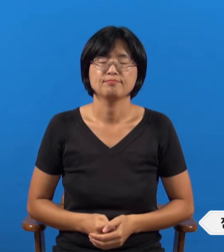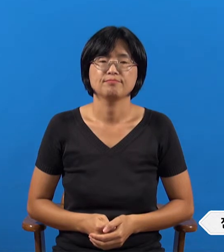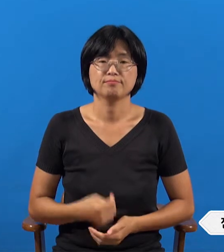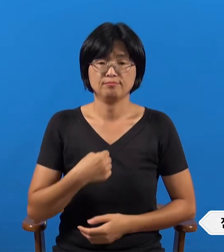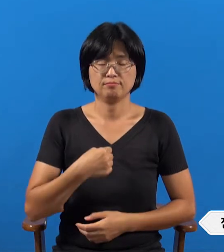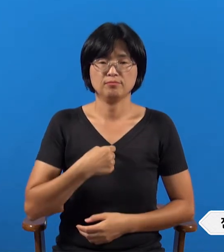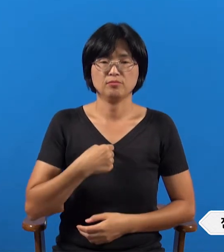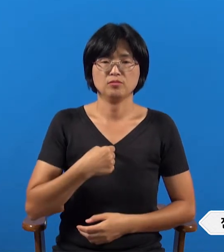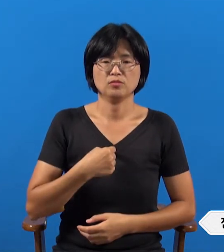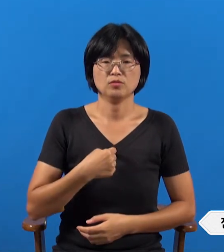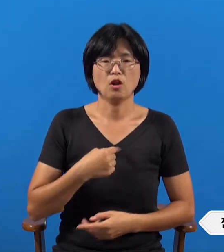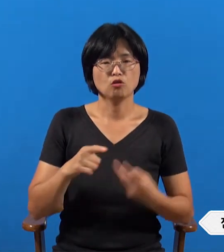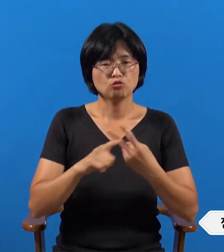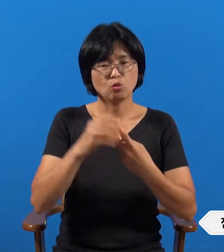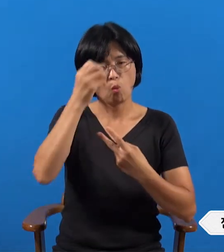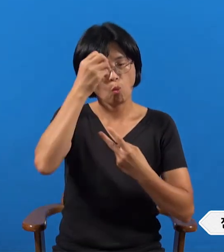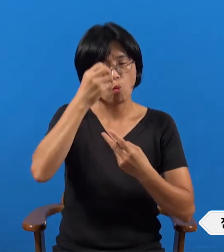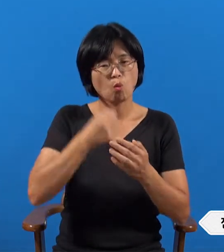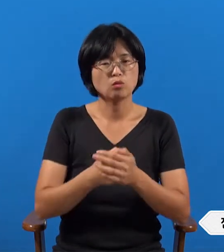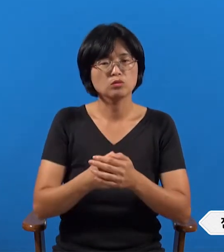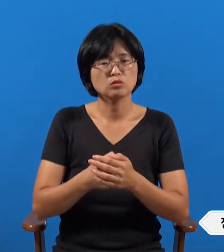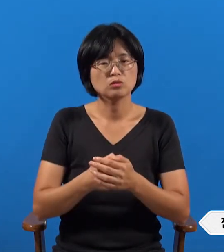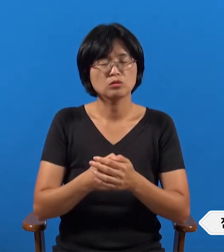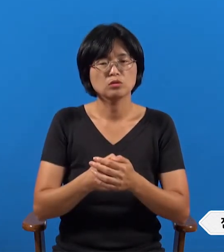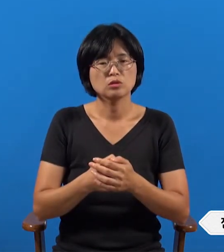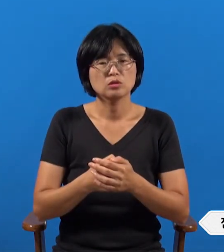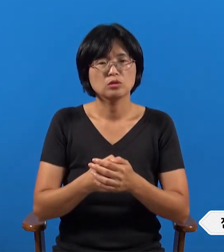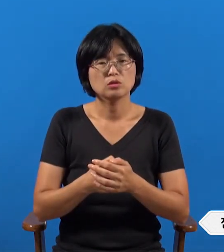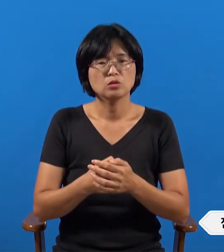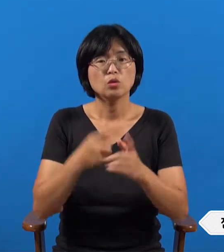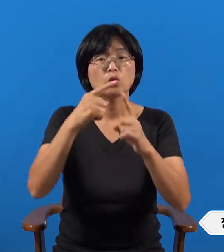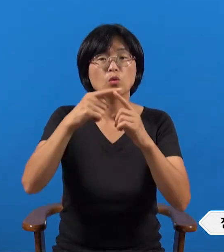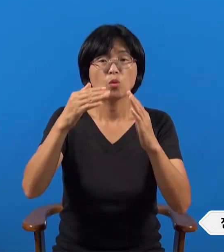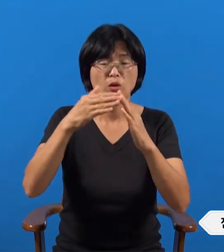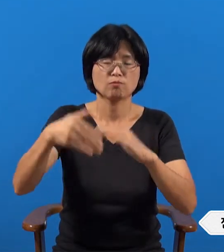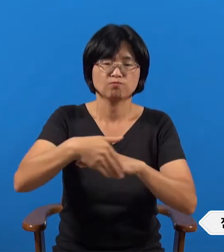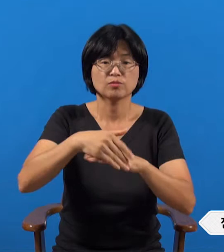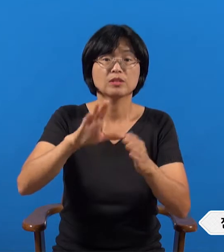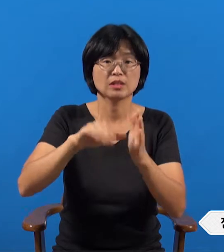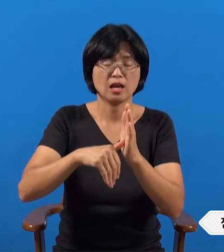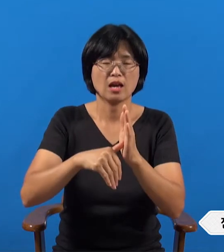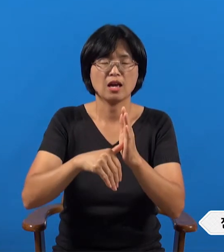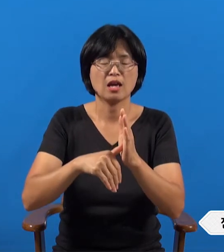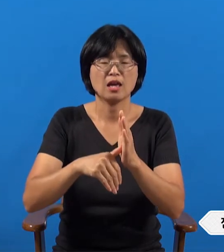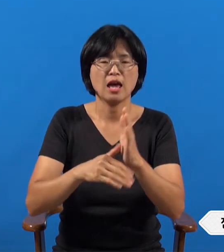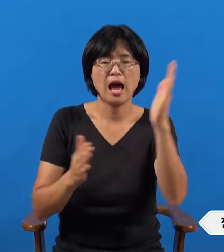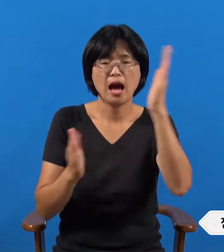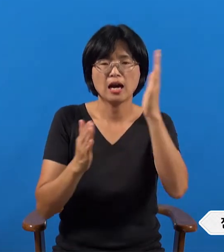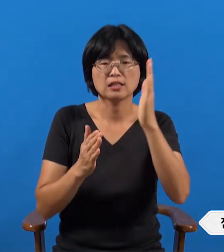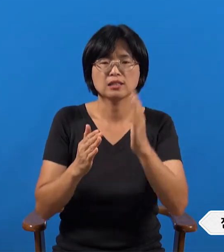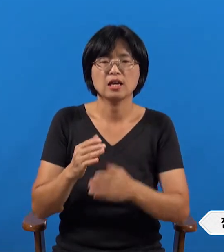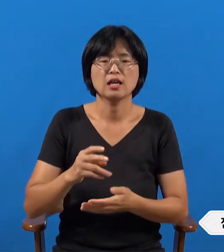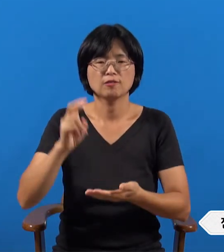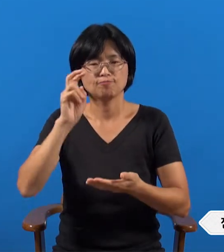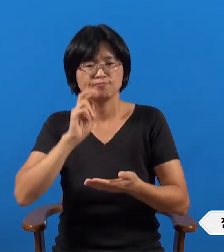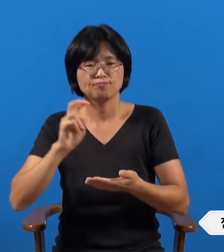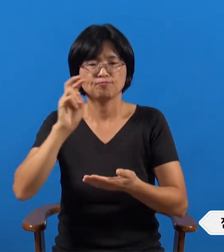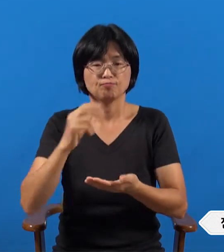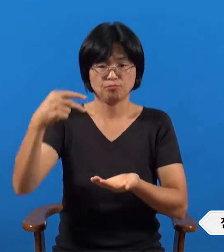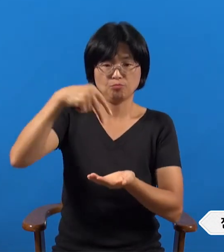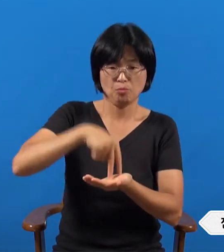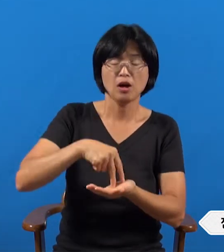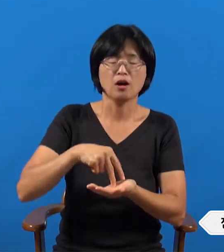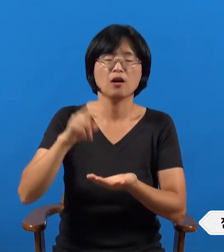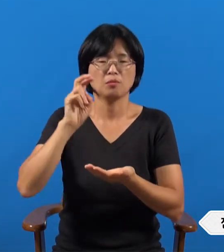됩니다. 저도 중고등부 다닐 때 저희 고등부에서 학생 성가대를 열심히 했습니다.